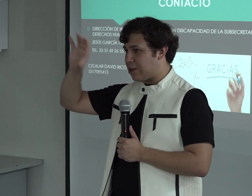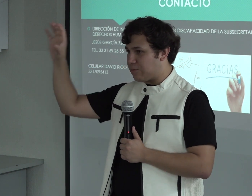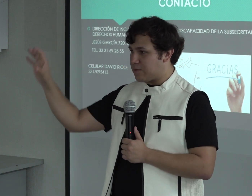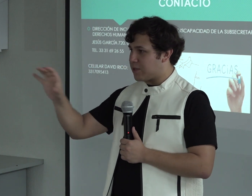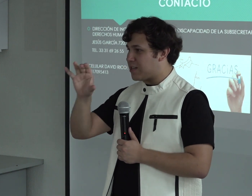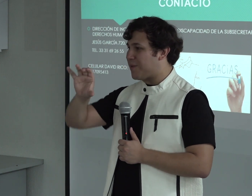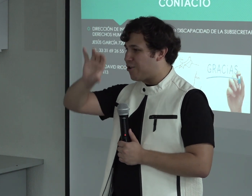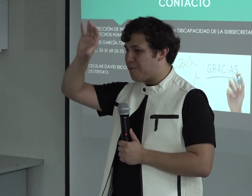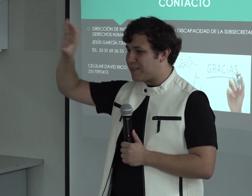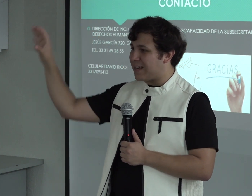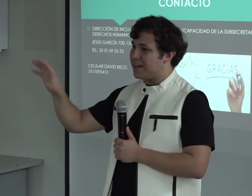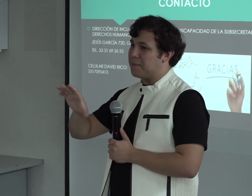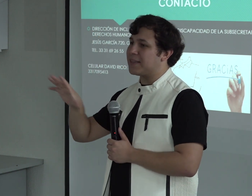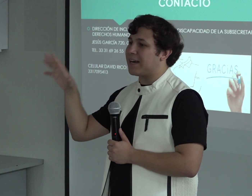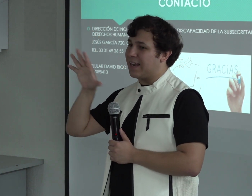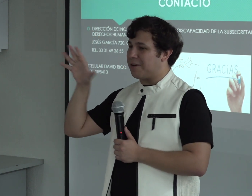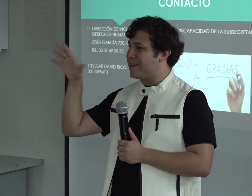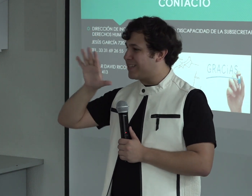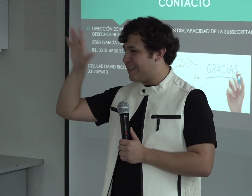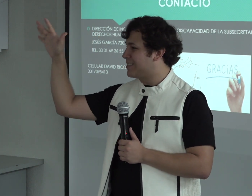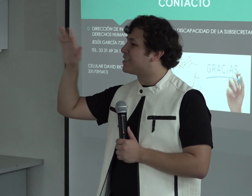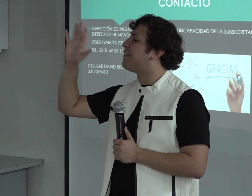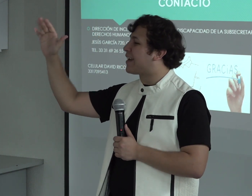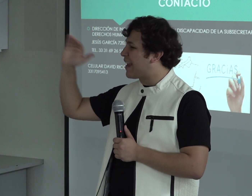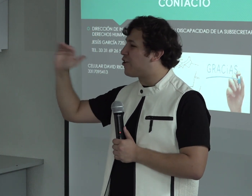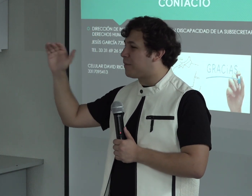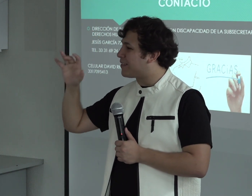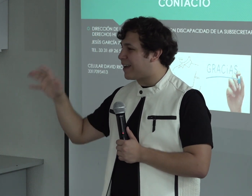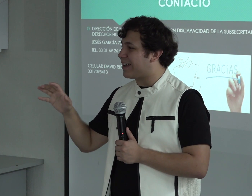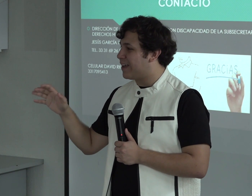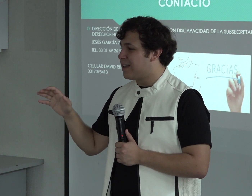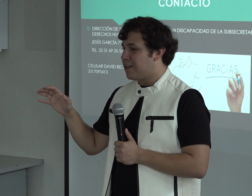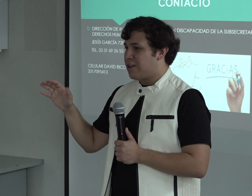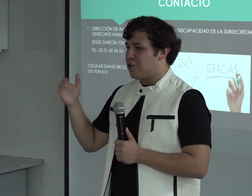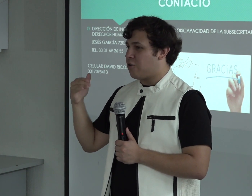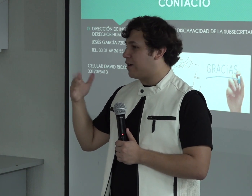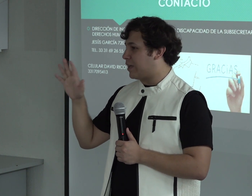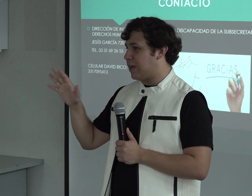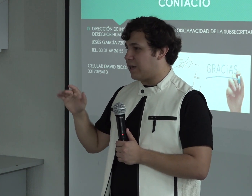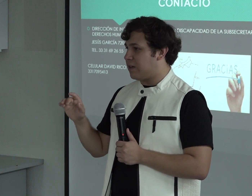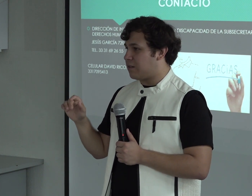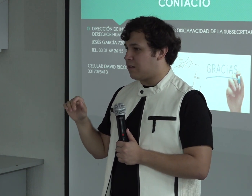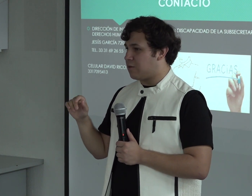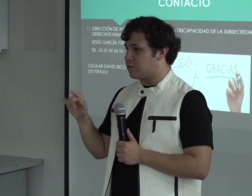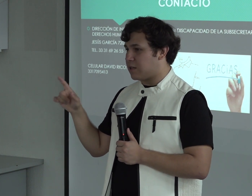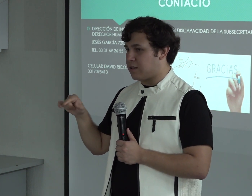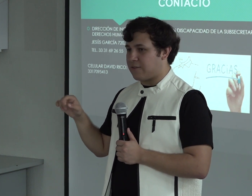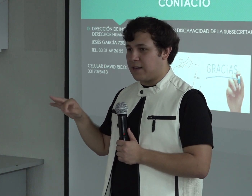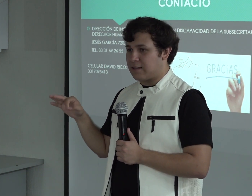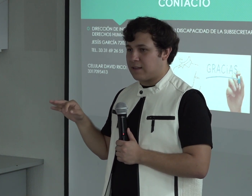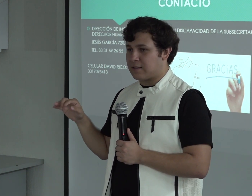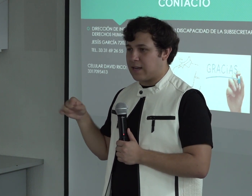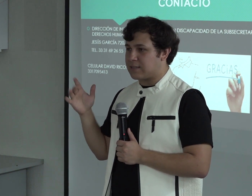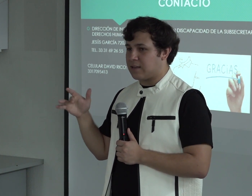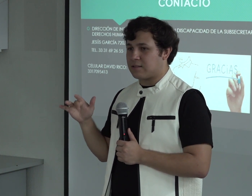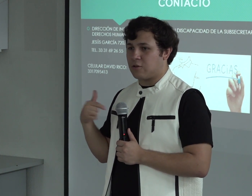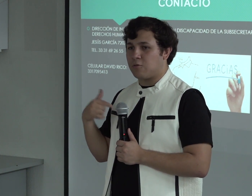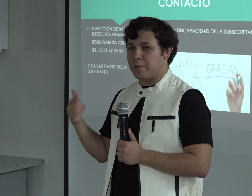mismos en español meten la gramática de lengua de señas y se ve raro el mensaje. Yo aquí, ustedes felices, gracias, yo